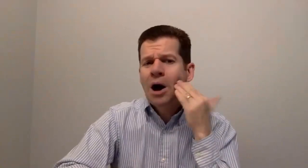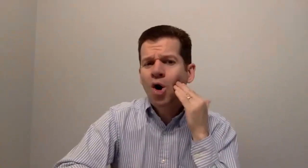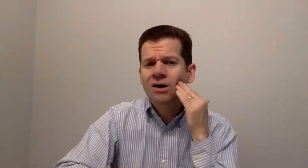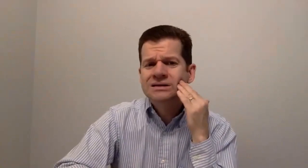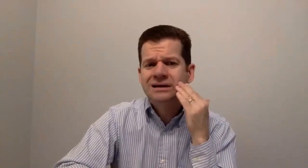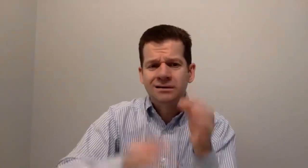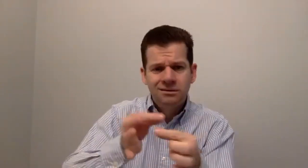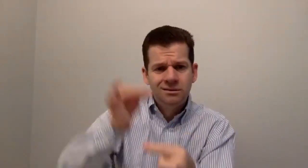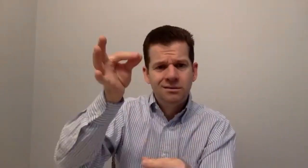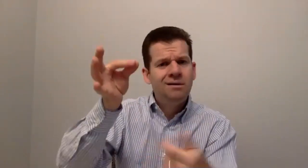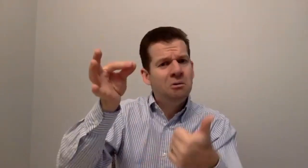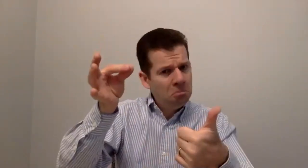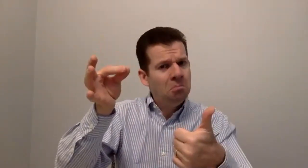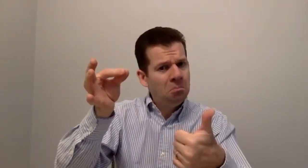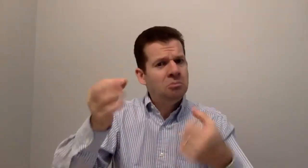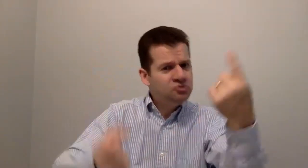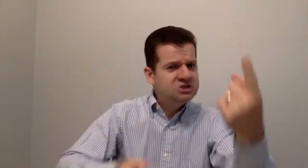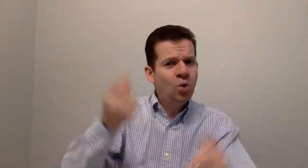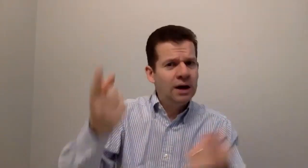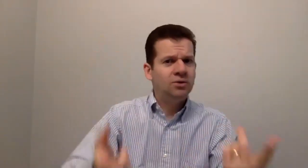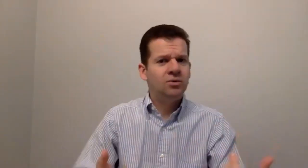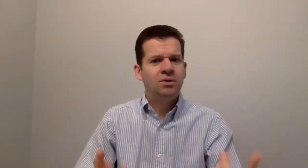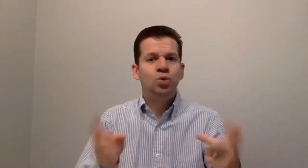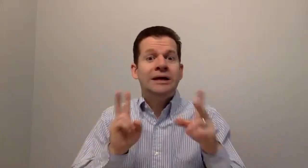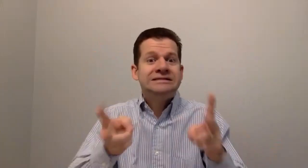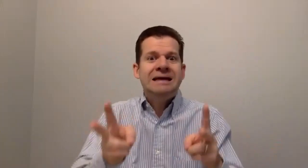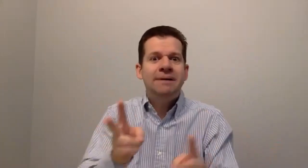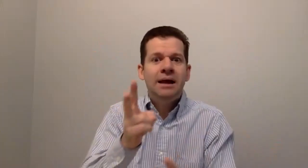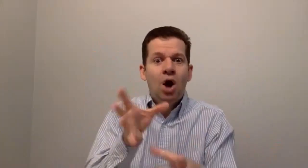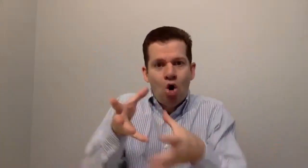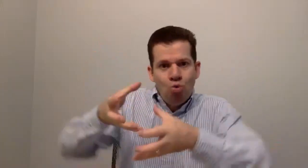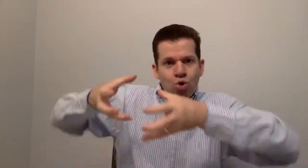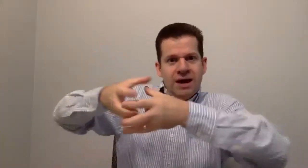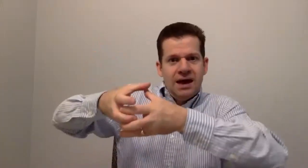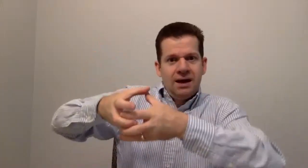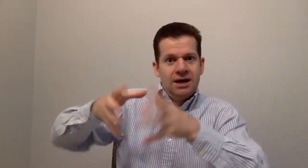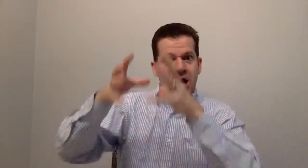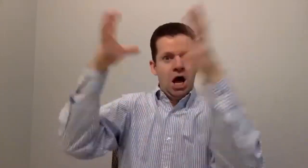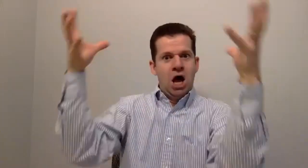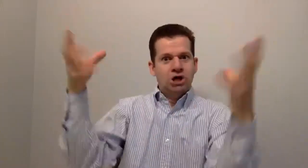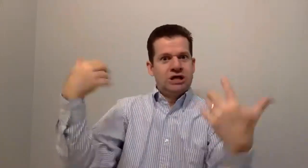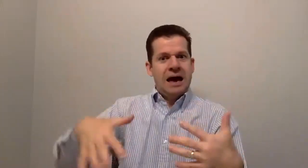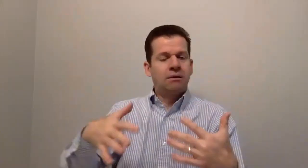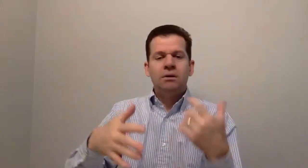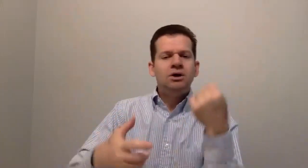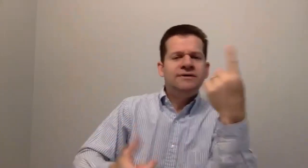uma rosa, de vez em quando. Não é sempre um buquê grande, caro. De vez em